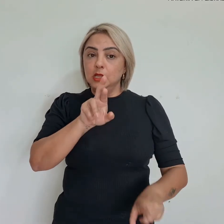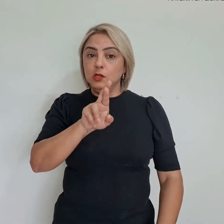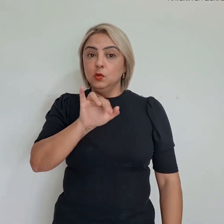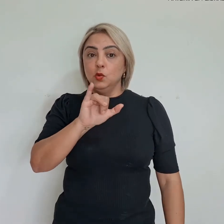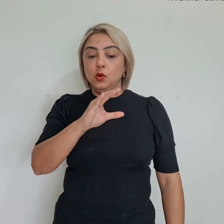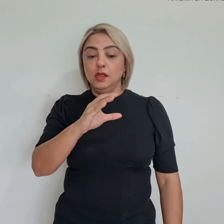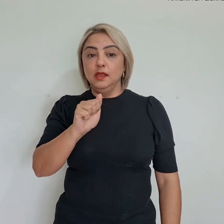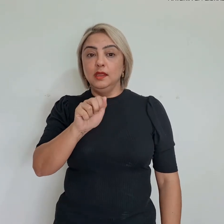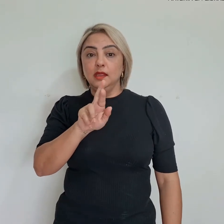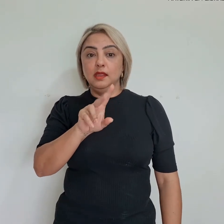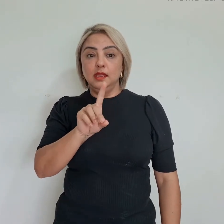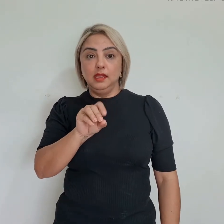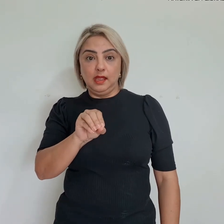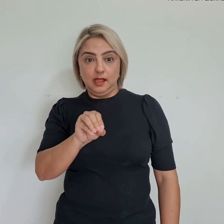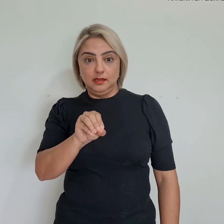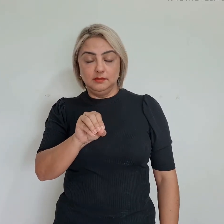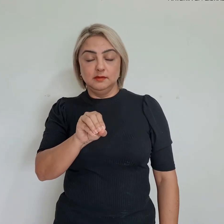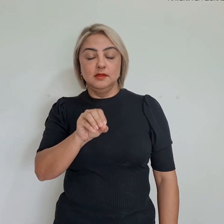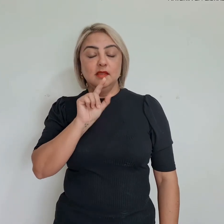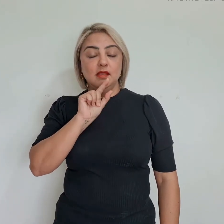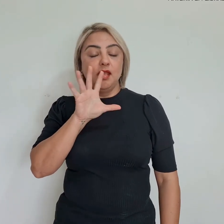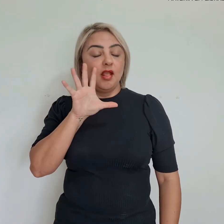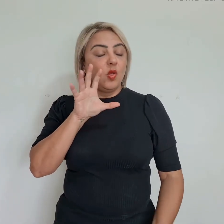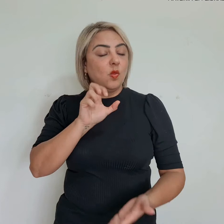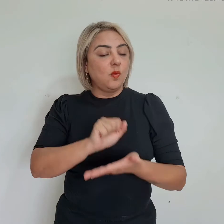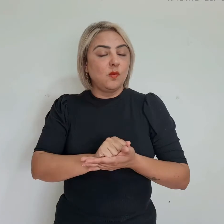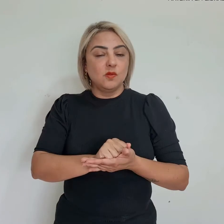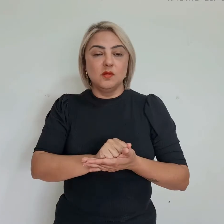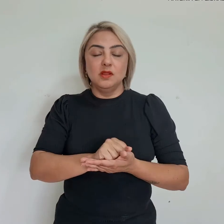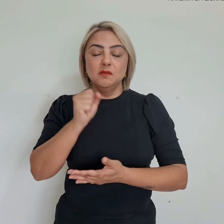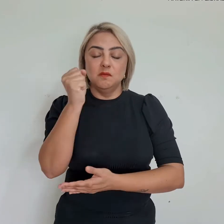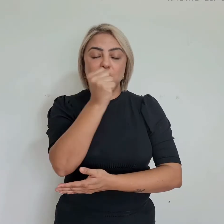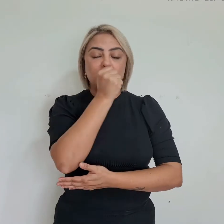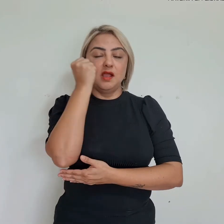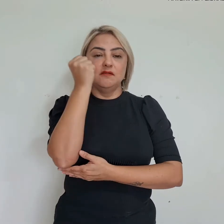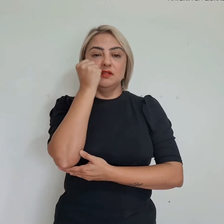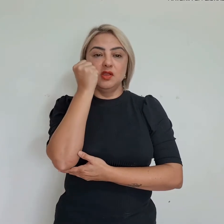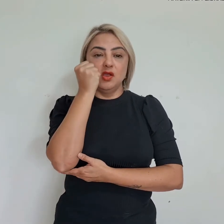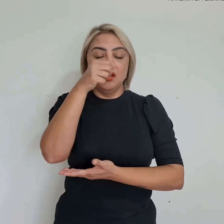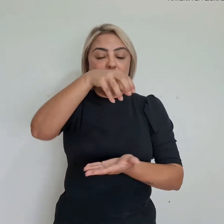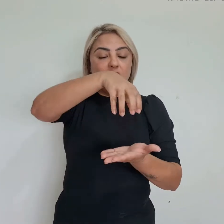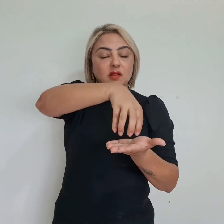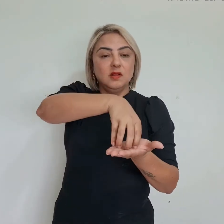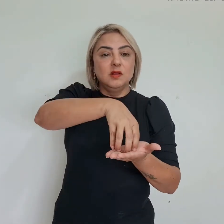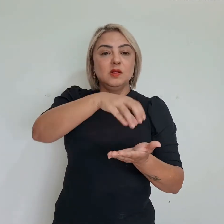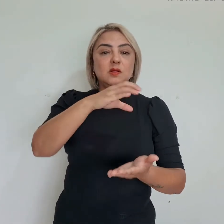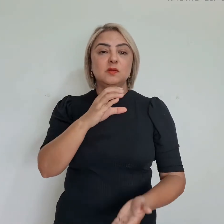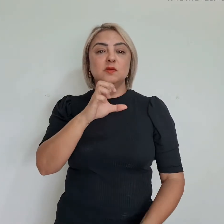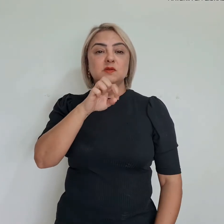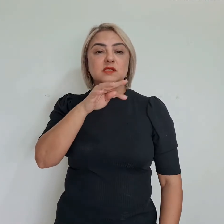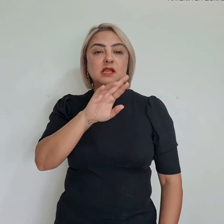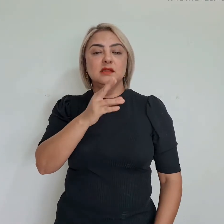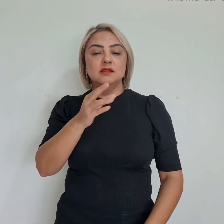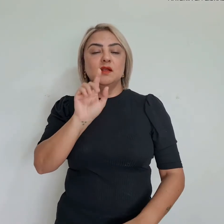Pacheco, DEM, RJ, consolida uma vitória do Centrão no Congresso Nacional,